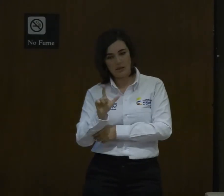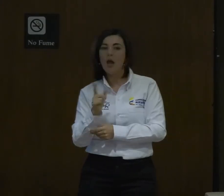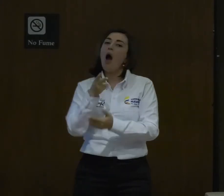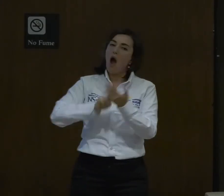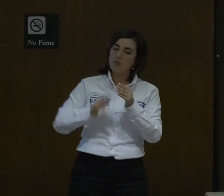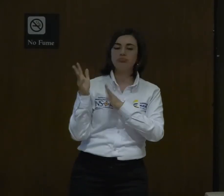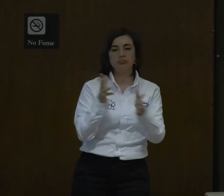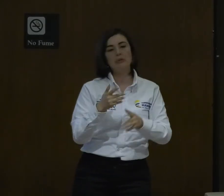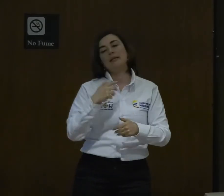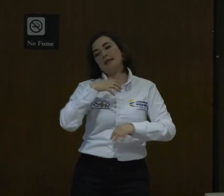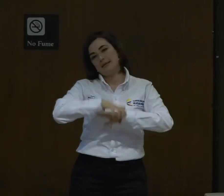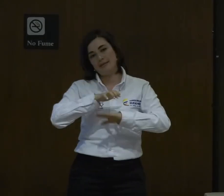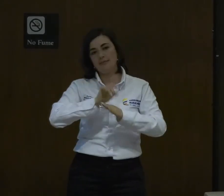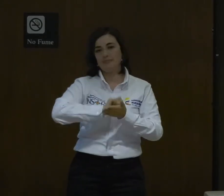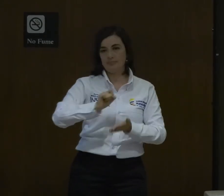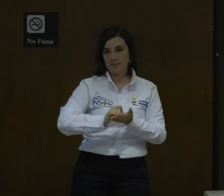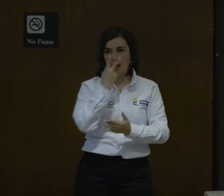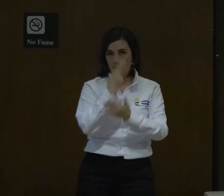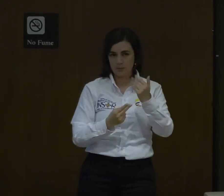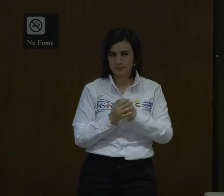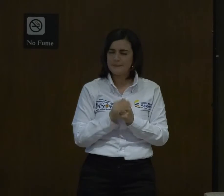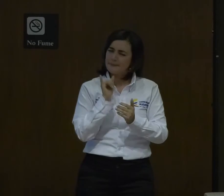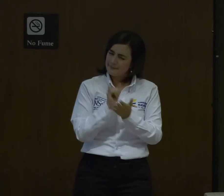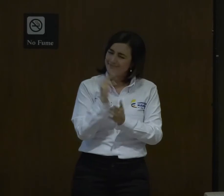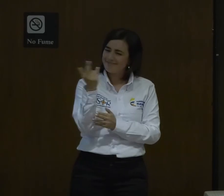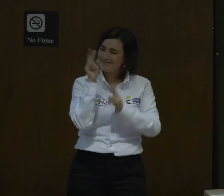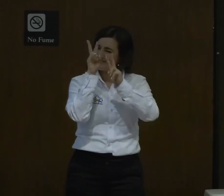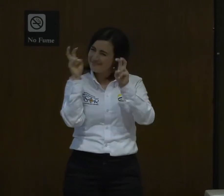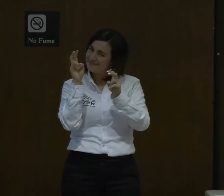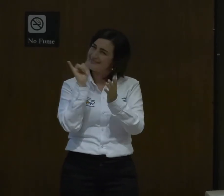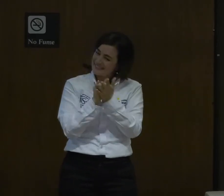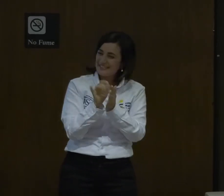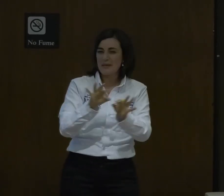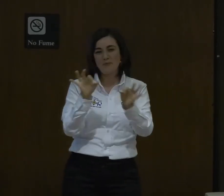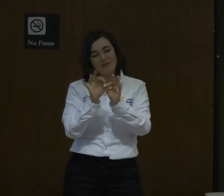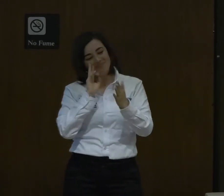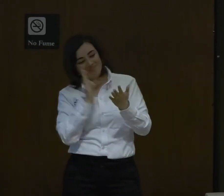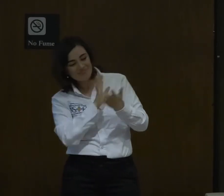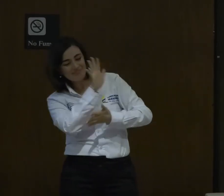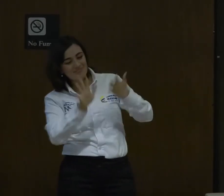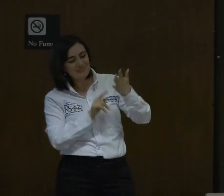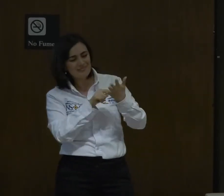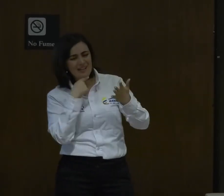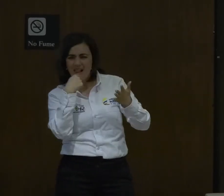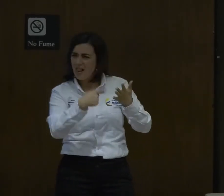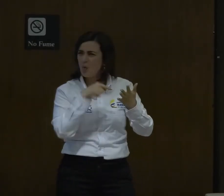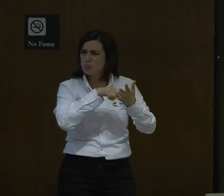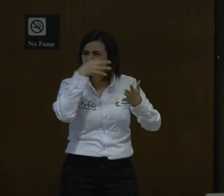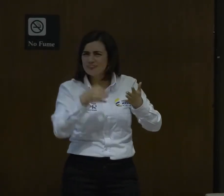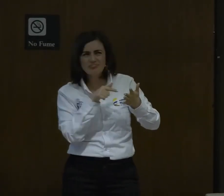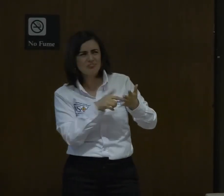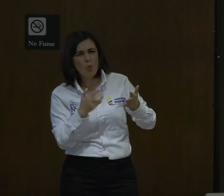inglés escrito. Pero, y aquí es donde encajo otra vez con el tema del reconocimiento de las lenguas de